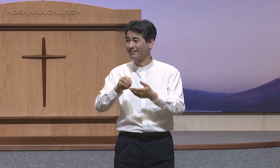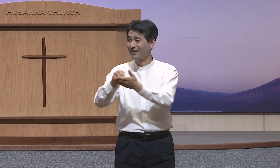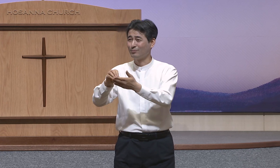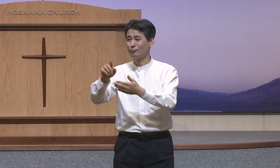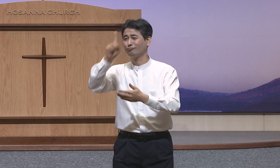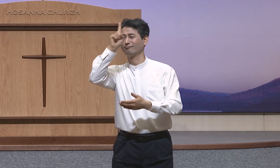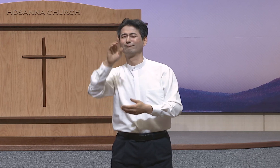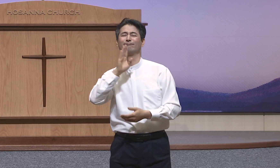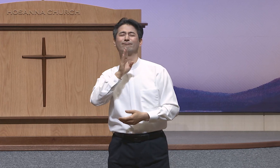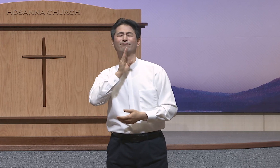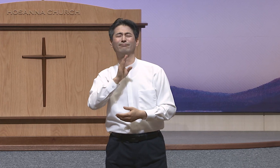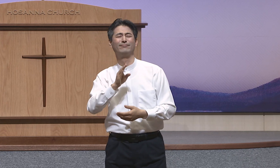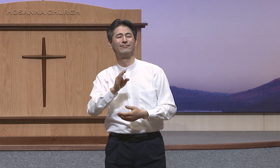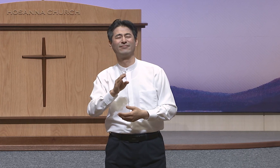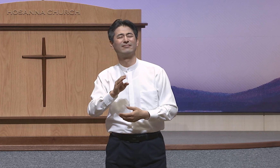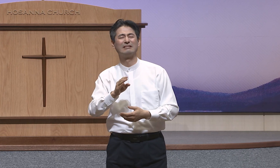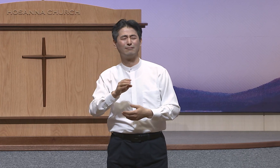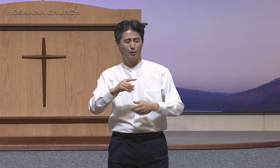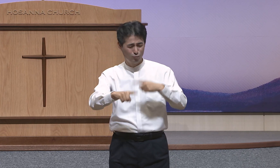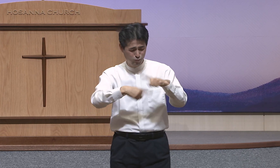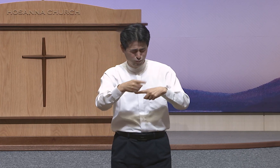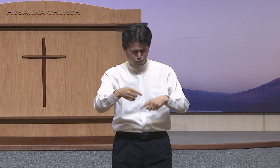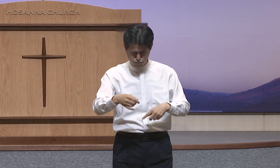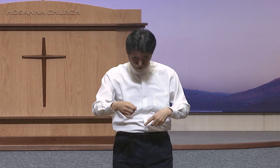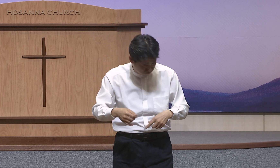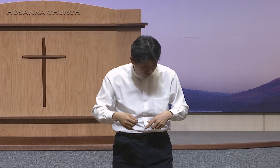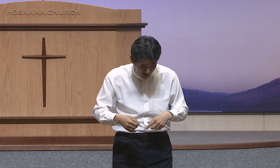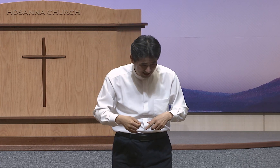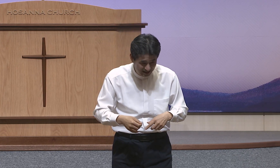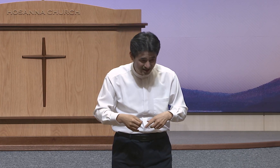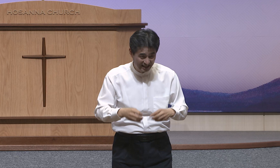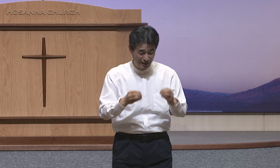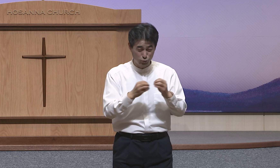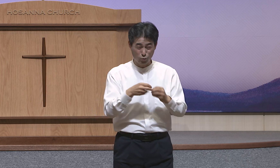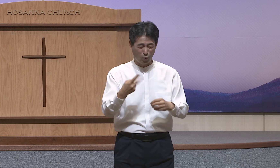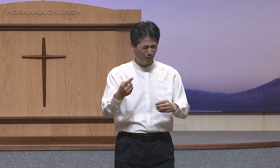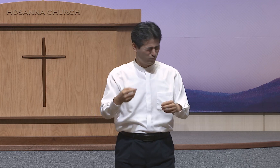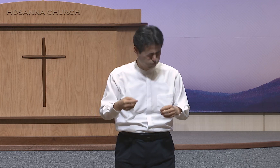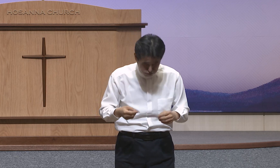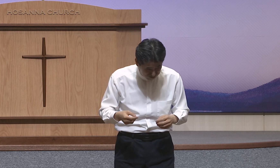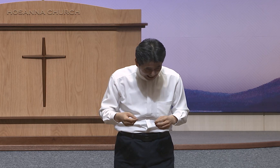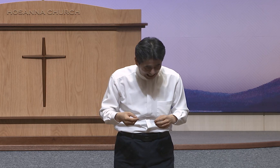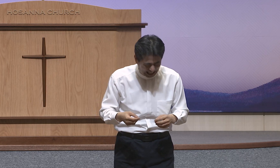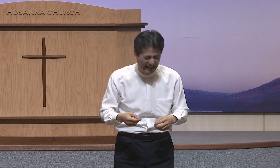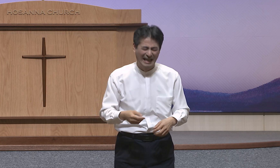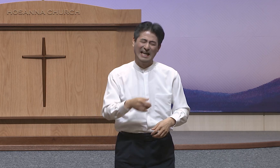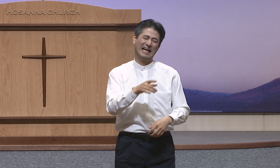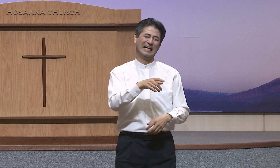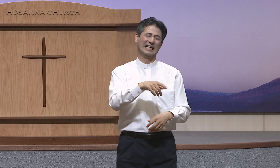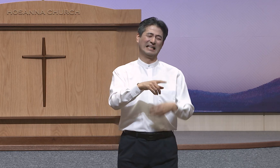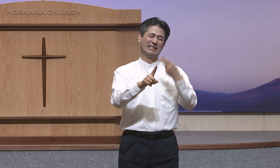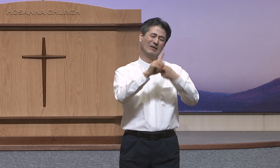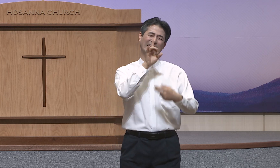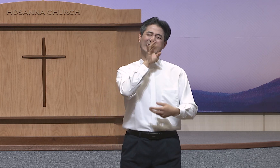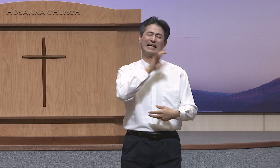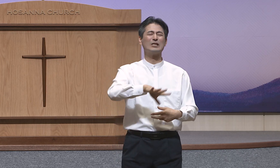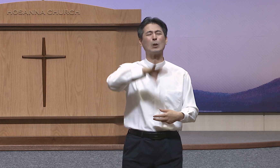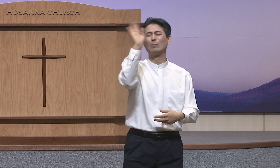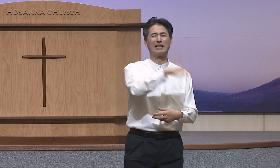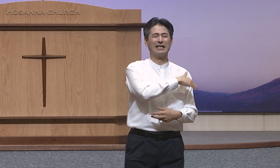초등학교를 졸업했으니까 특수학교 초등학교 1학년이 아니 중학교 1학년을 입학해야 되는데 수어도 모르고 아무것도